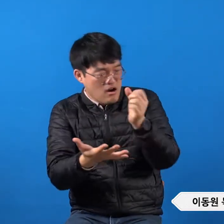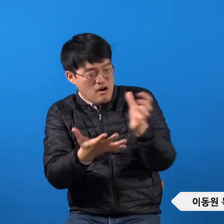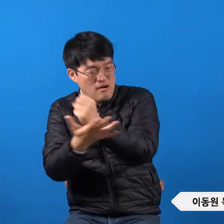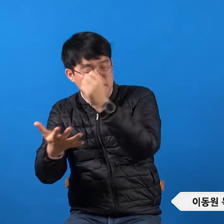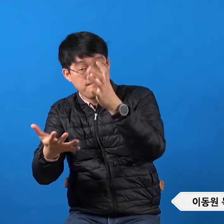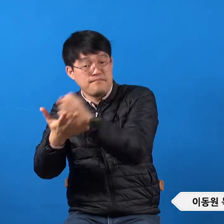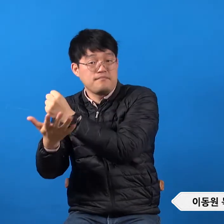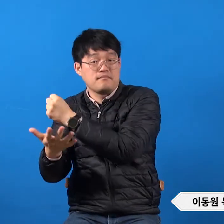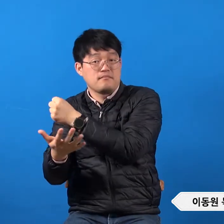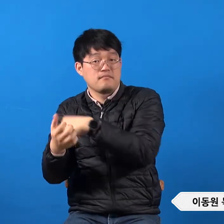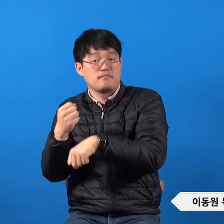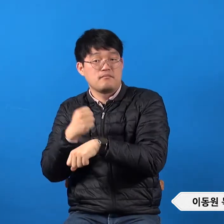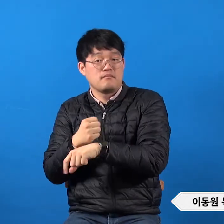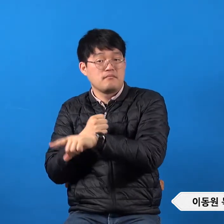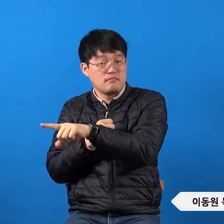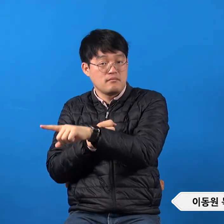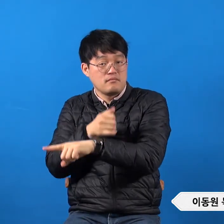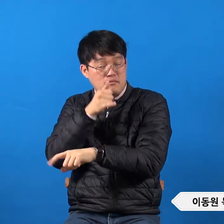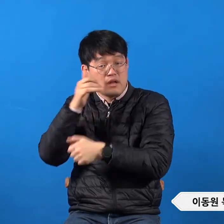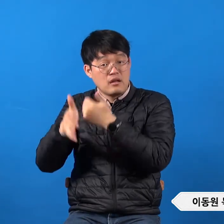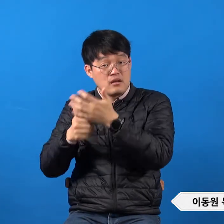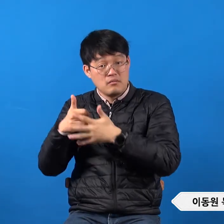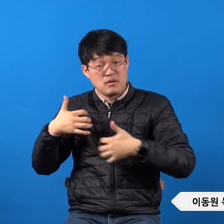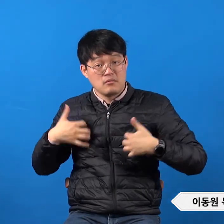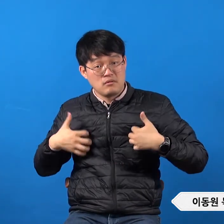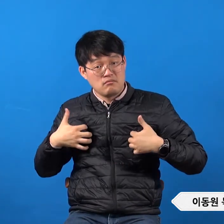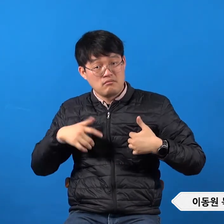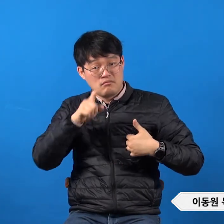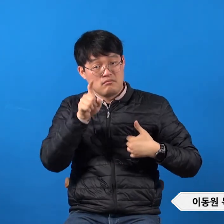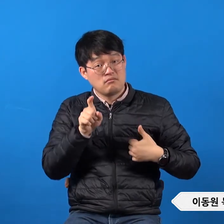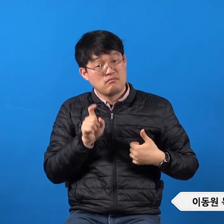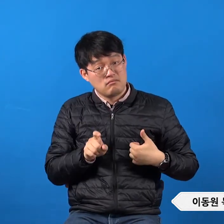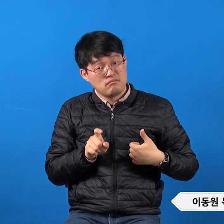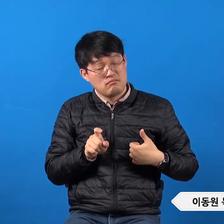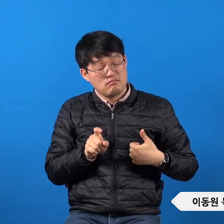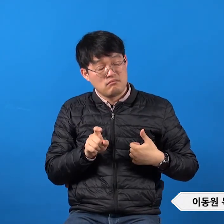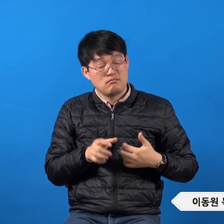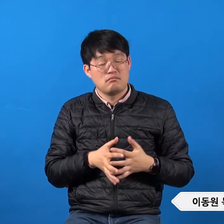이익을 취한다는 거. 하나님이 기뻐하실까요?